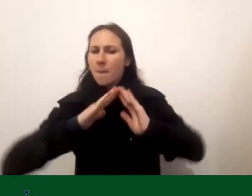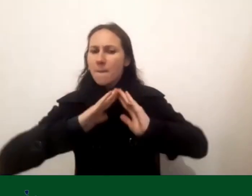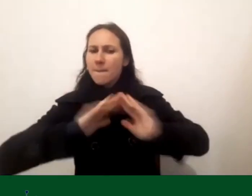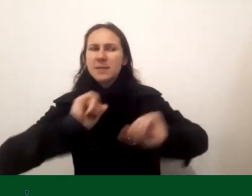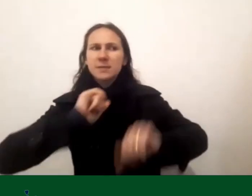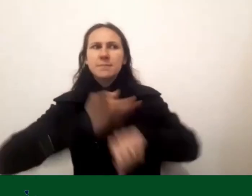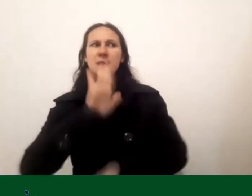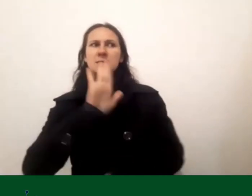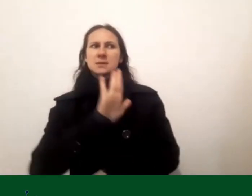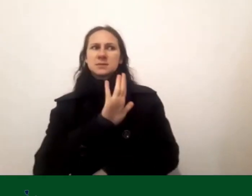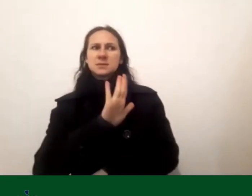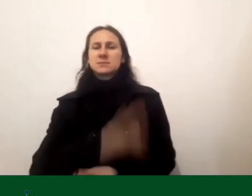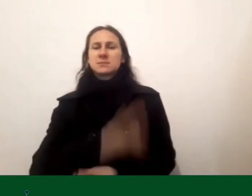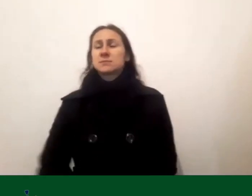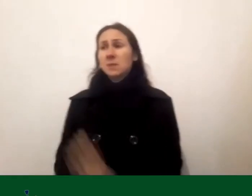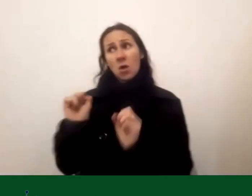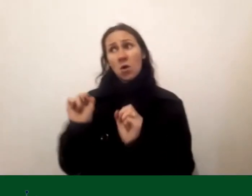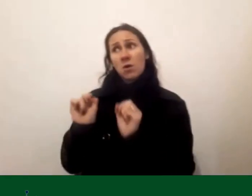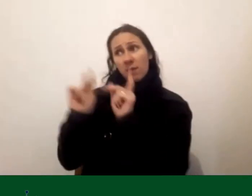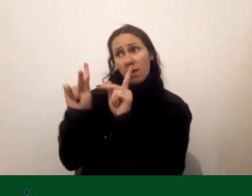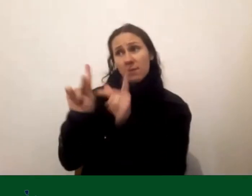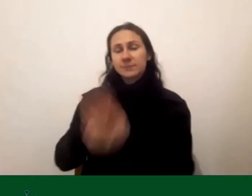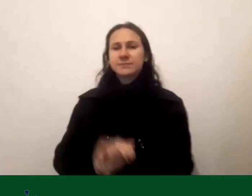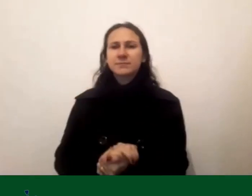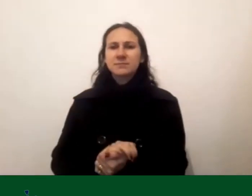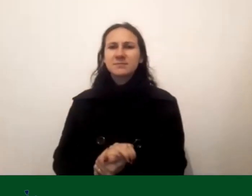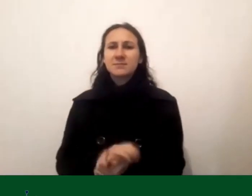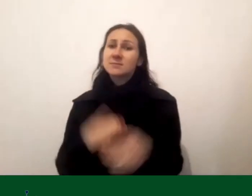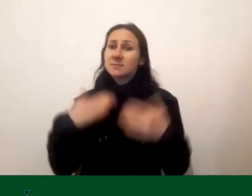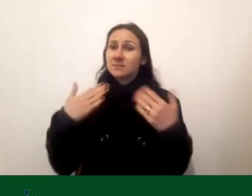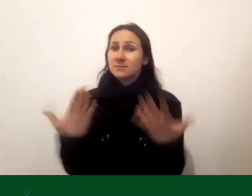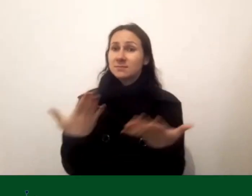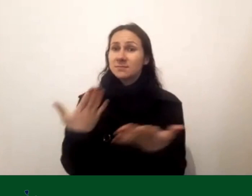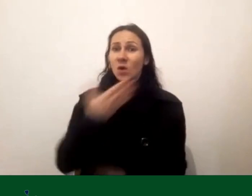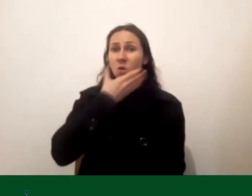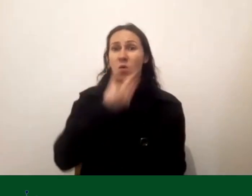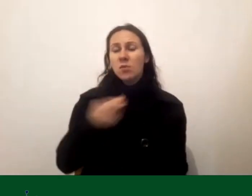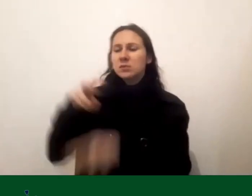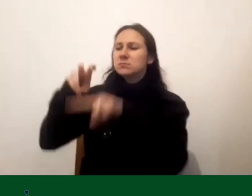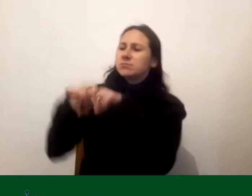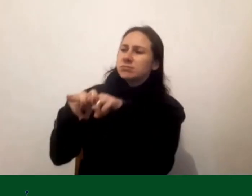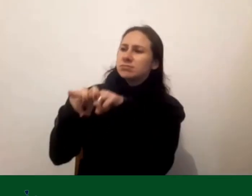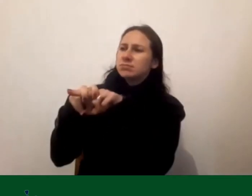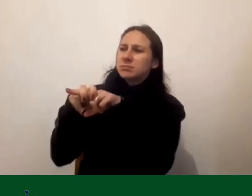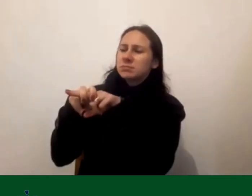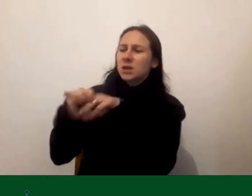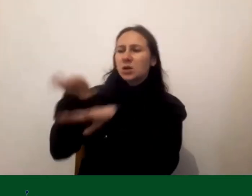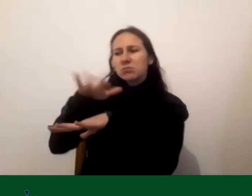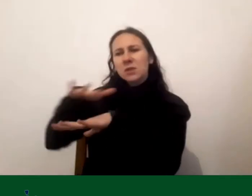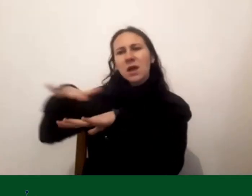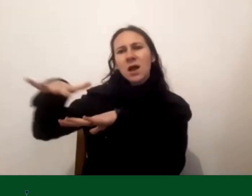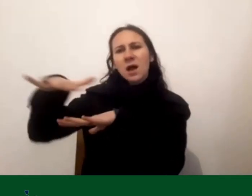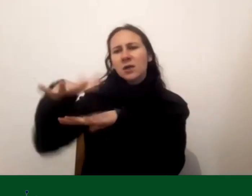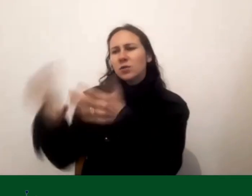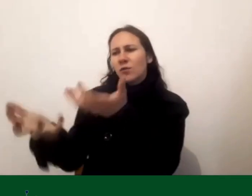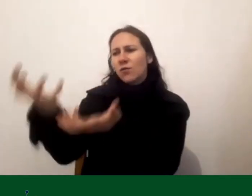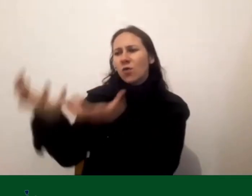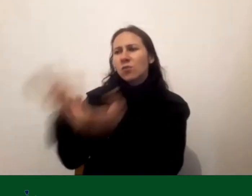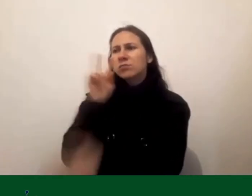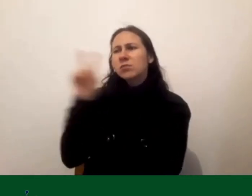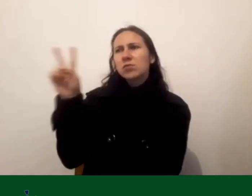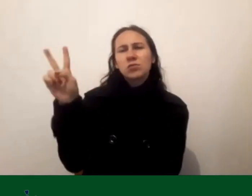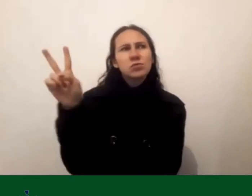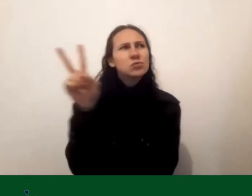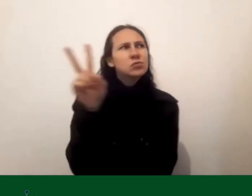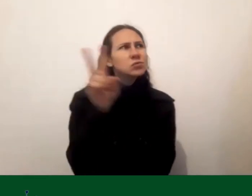Ele disse: "Tudo bem." Então ele ficou sentado do lado do fogo, olhou em volta. A mulher não era rica,